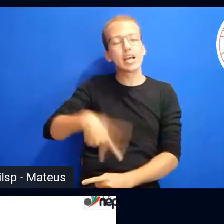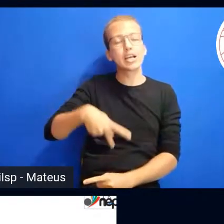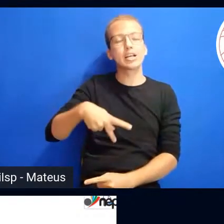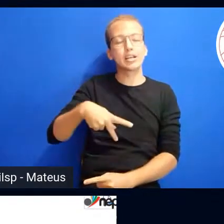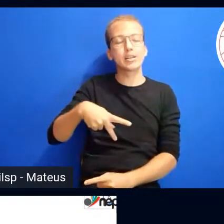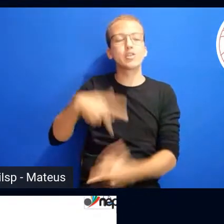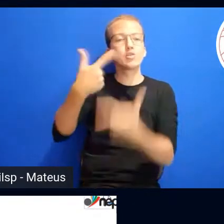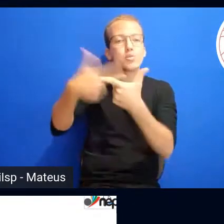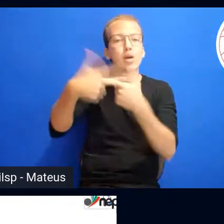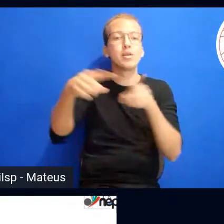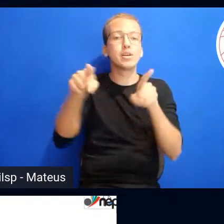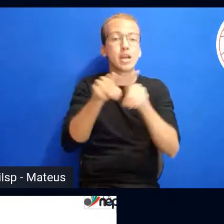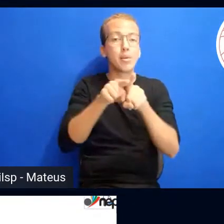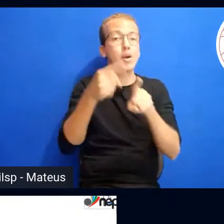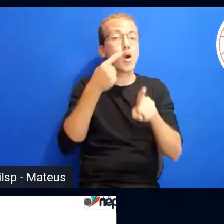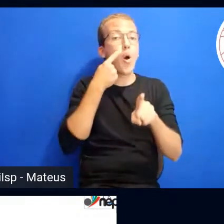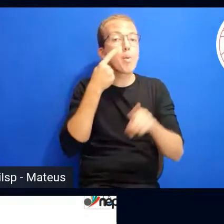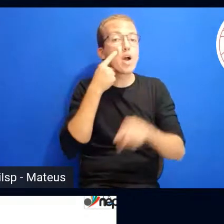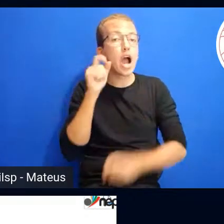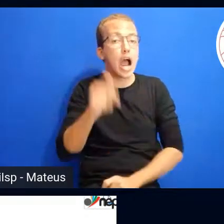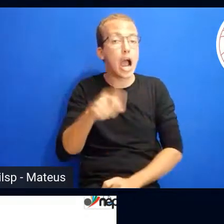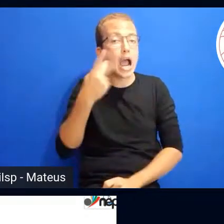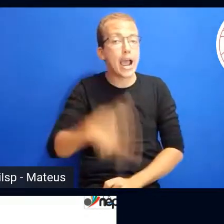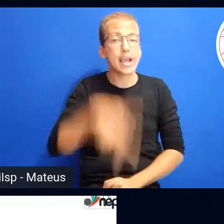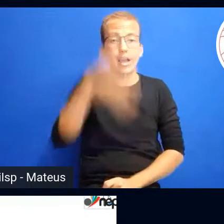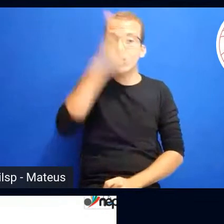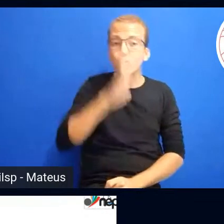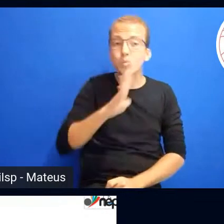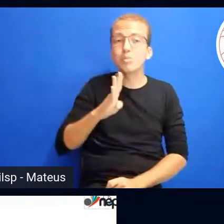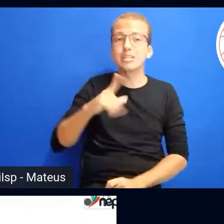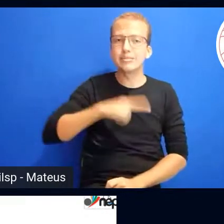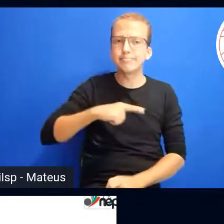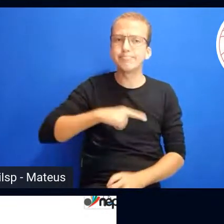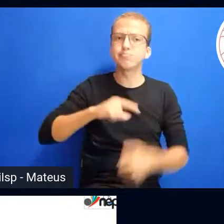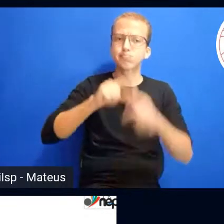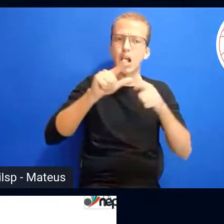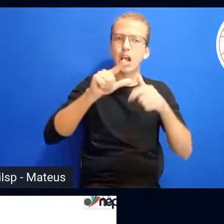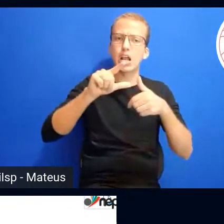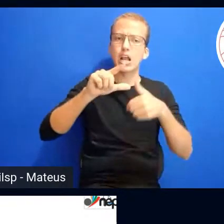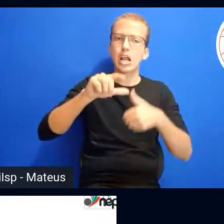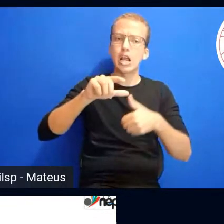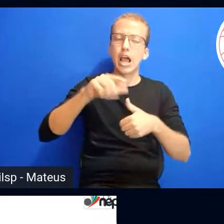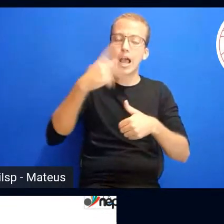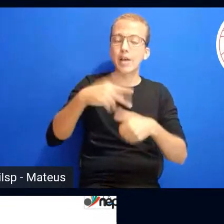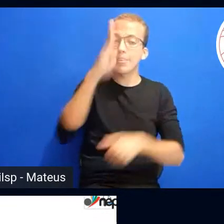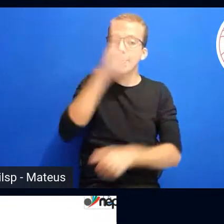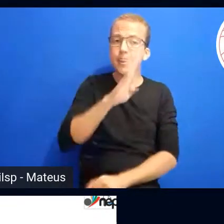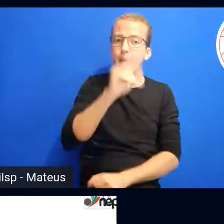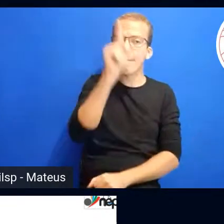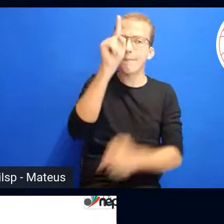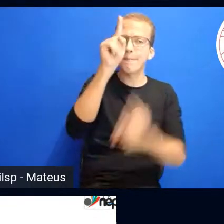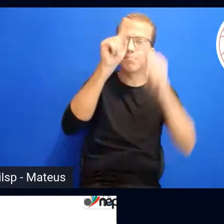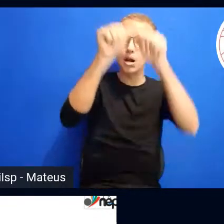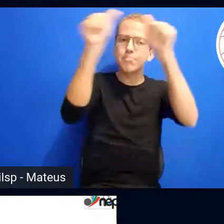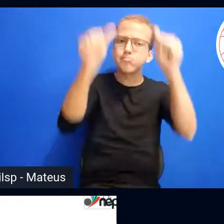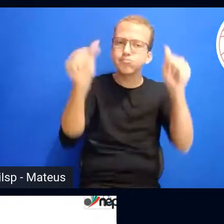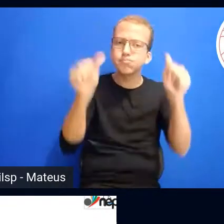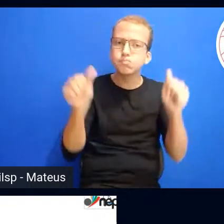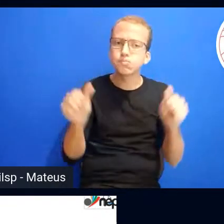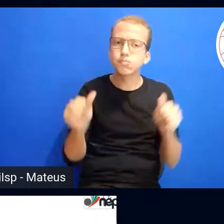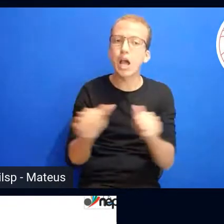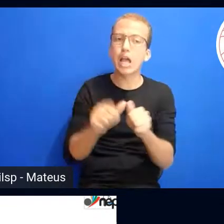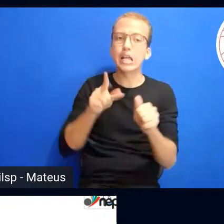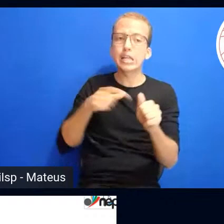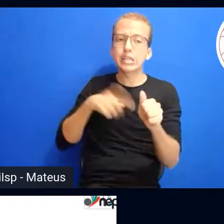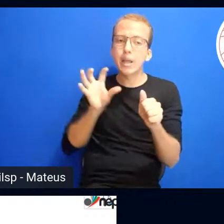sabemos, é um país de proporções continentais, né, eh, que faz fronteira direta com 10 países